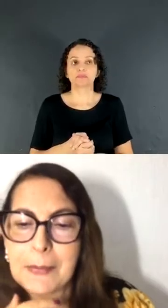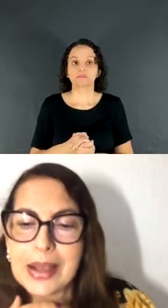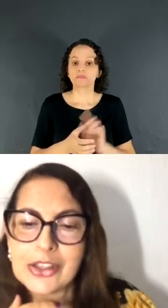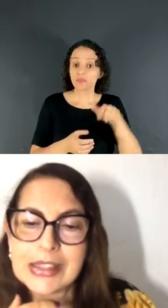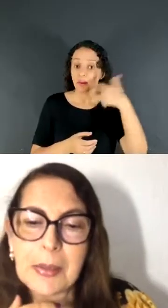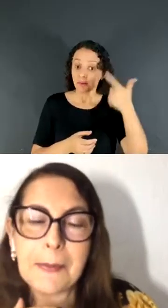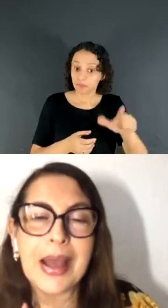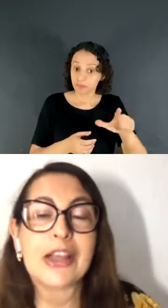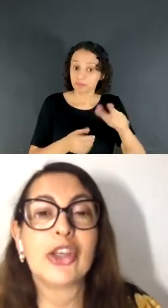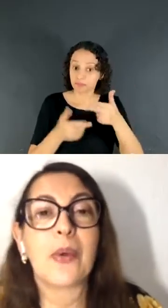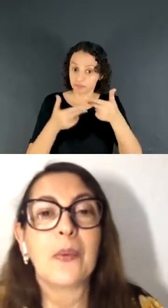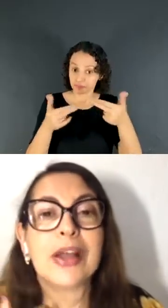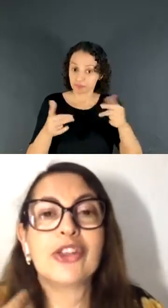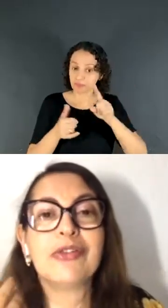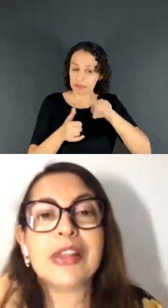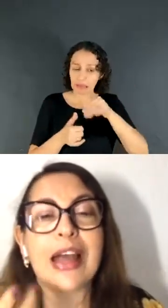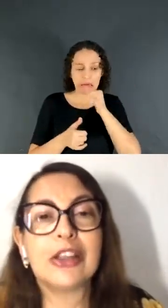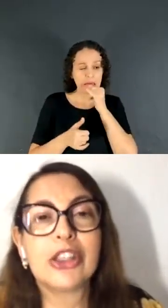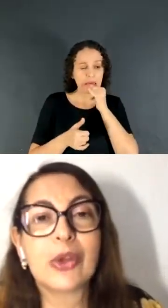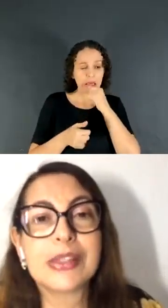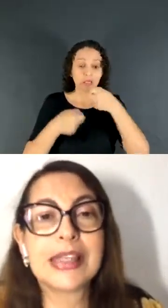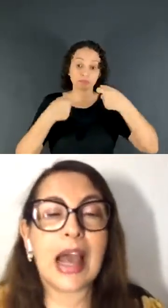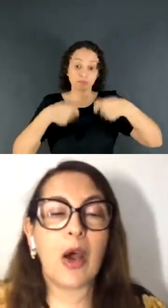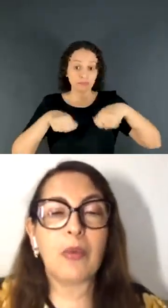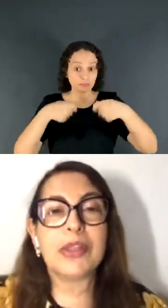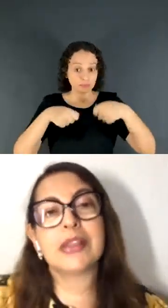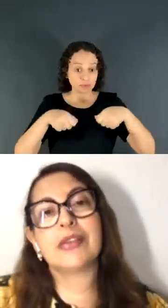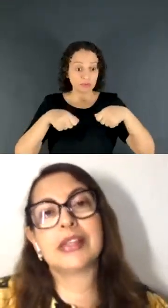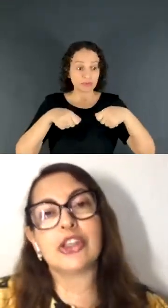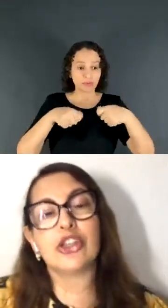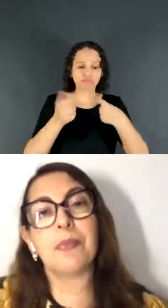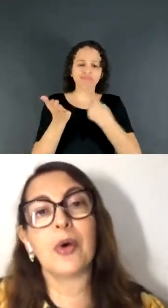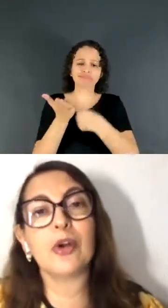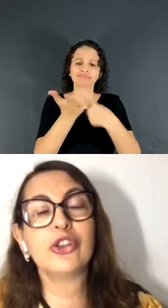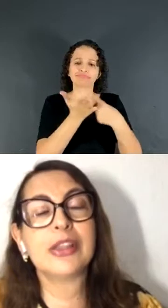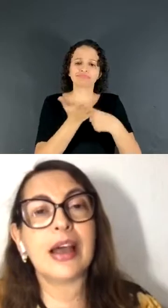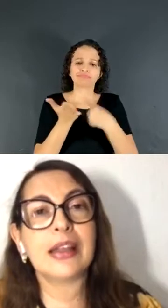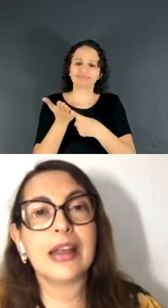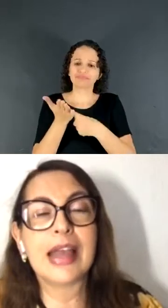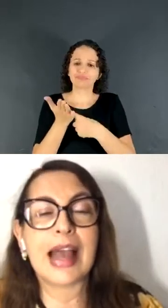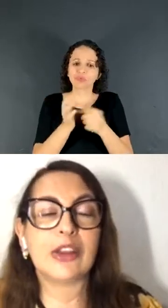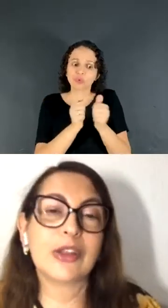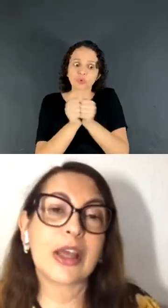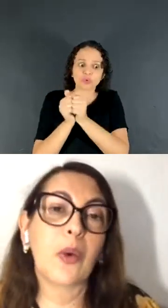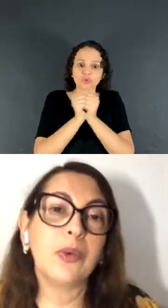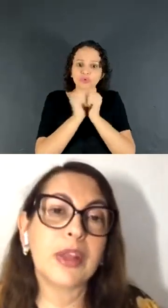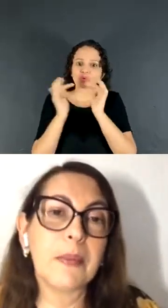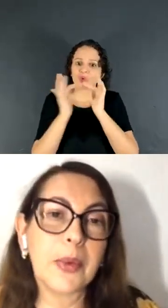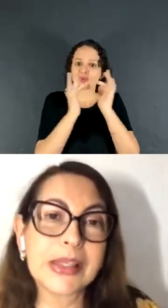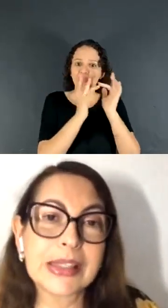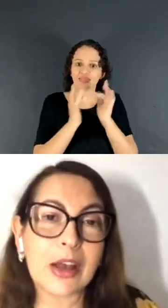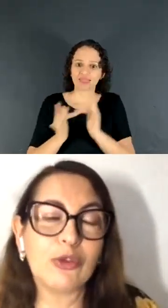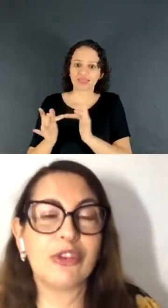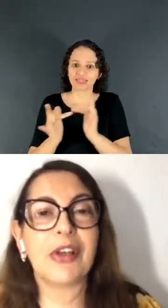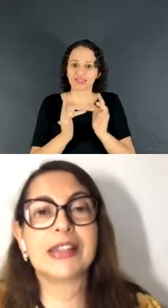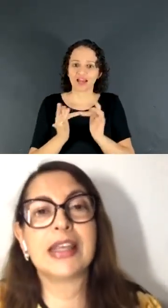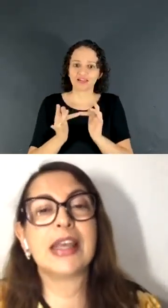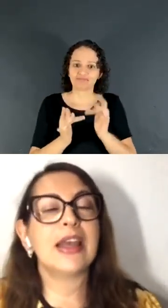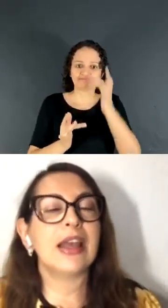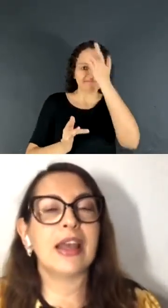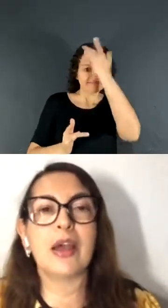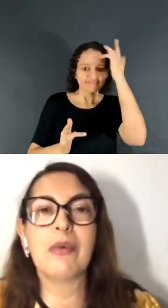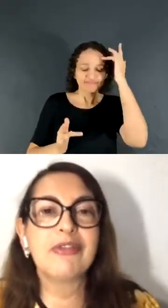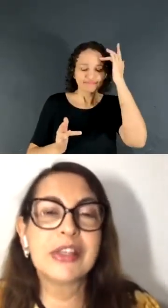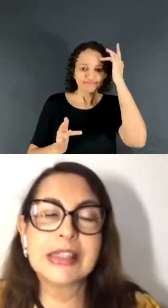seria participar de alguma atividade social. Muitas vezes a gente pode dar a nossa contribuição de